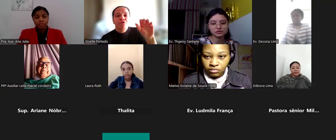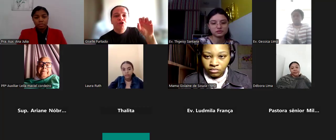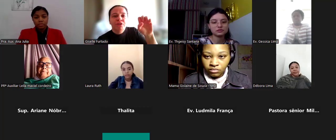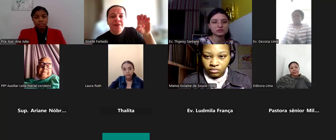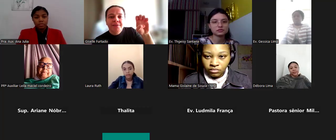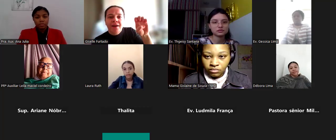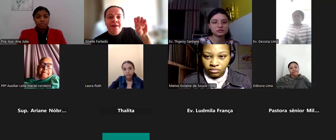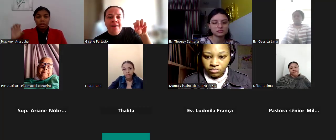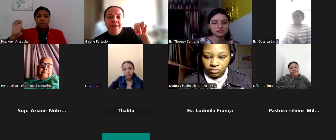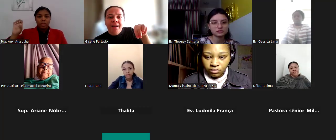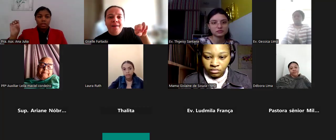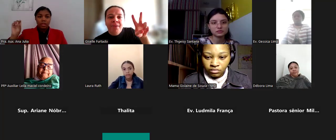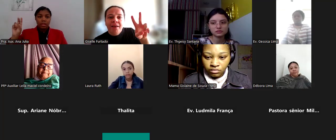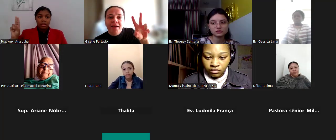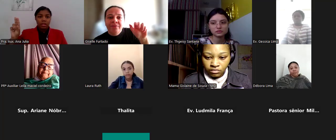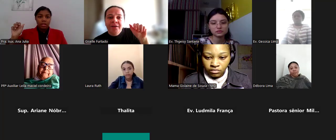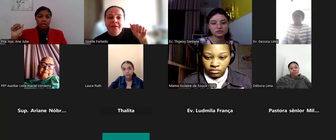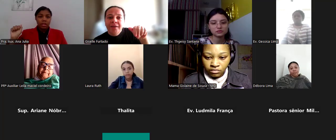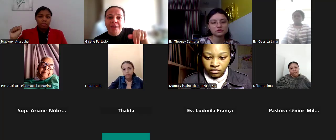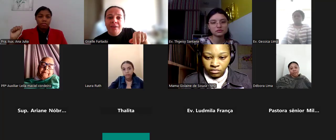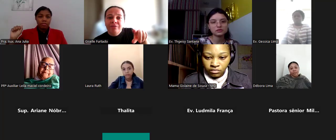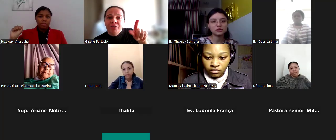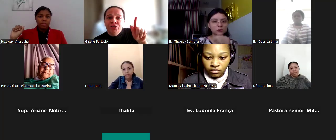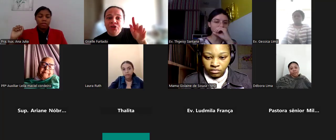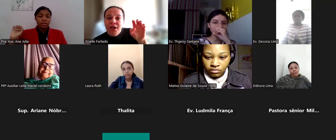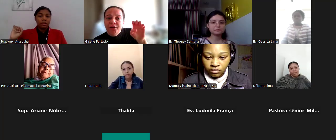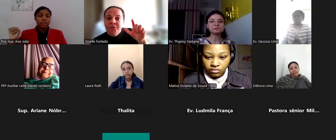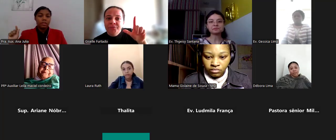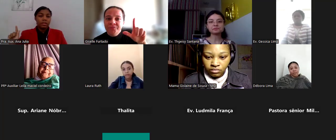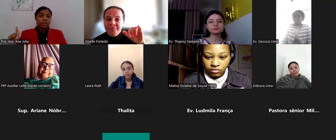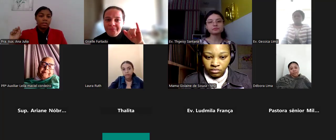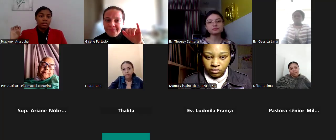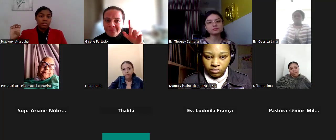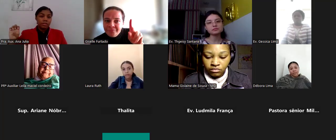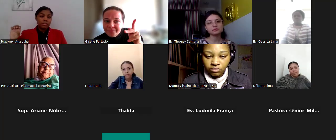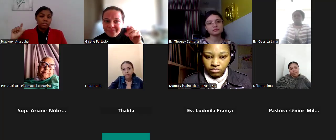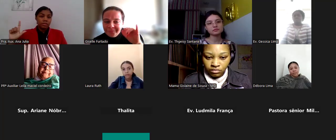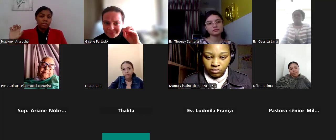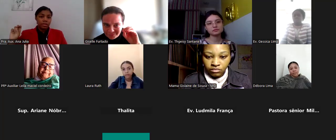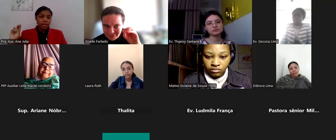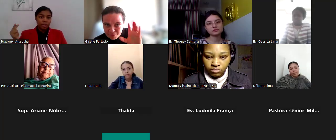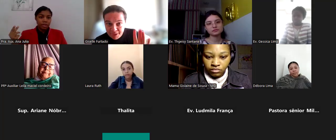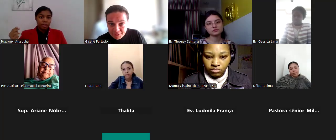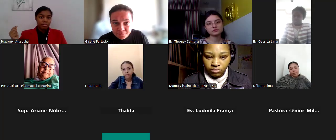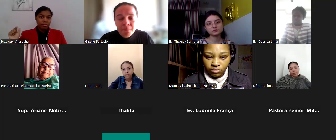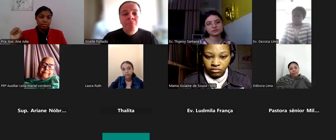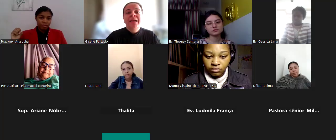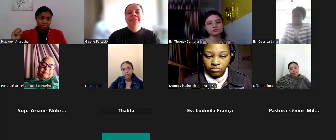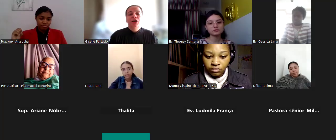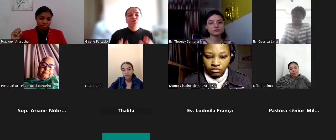digitalizar a palavra evangelho. Amém? Então,